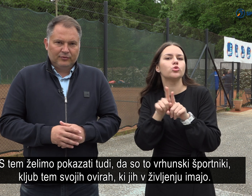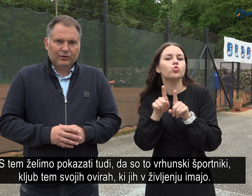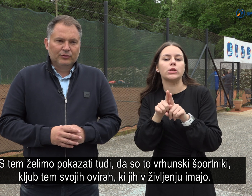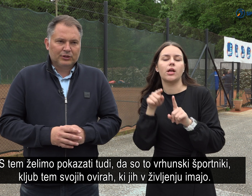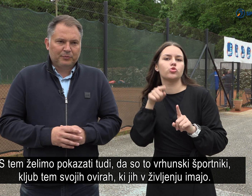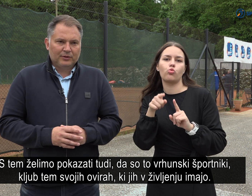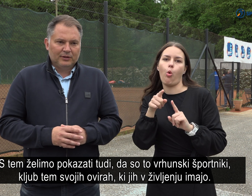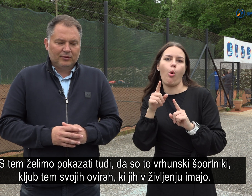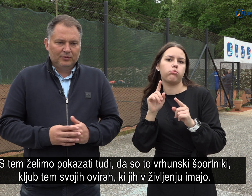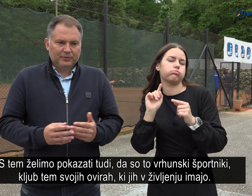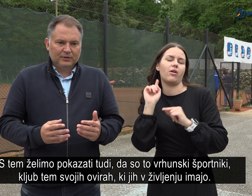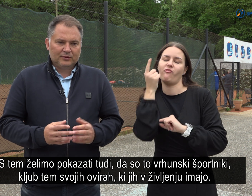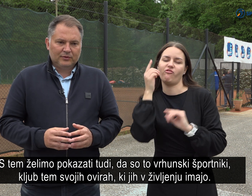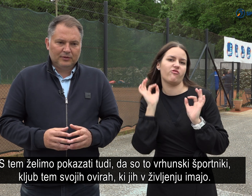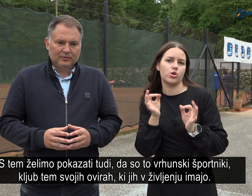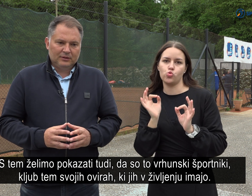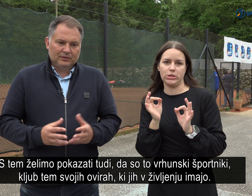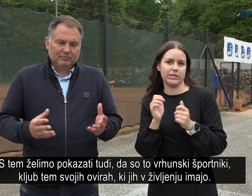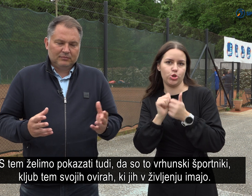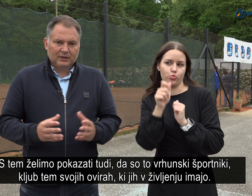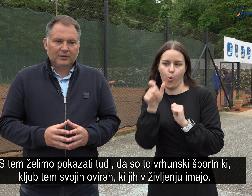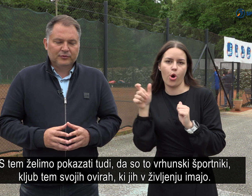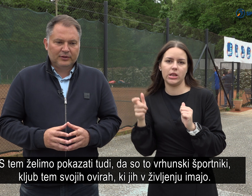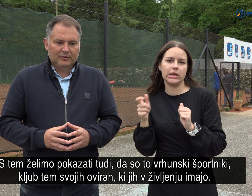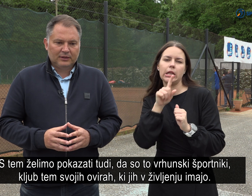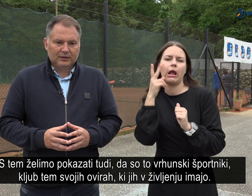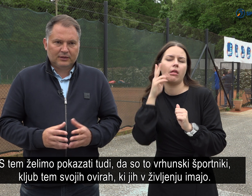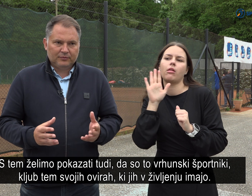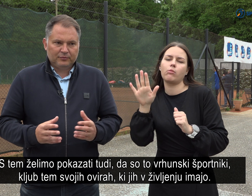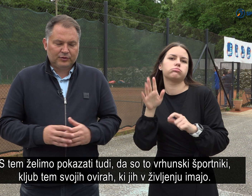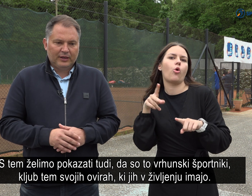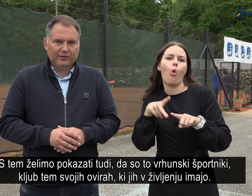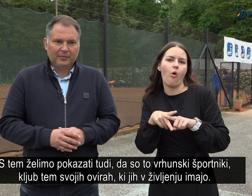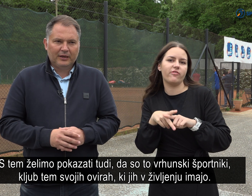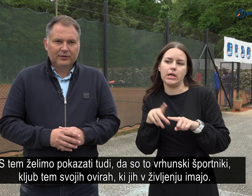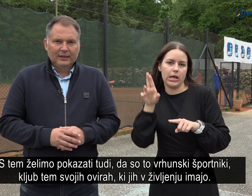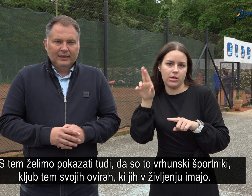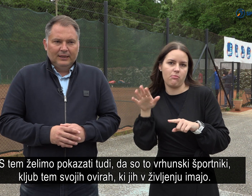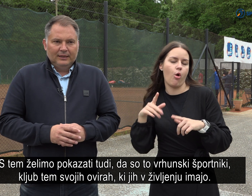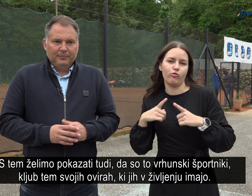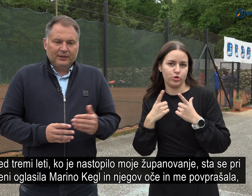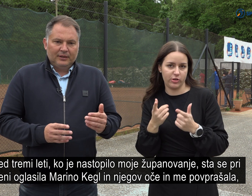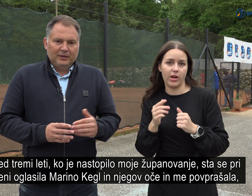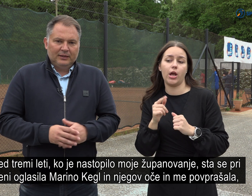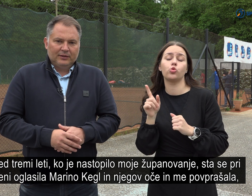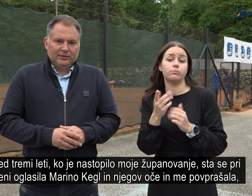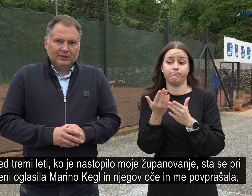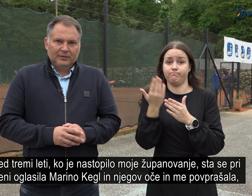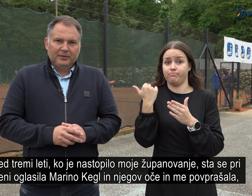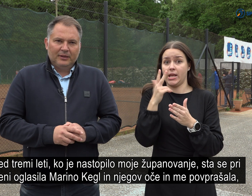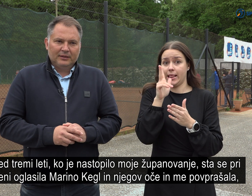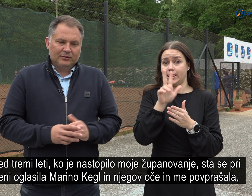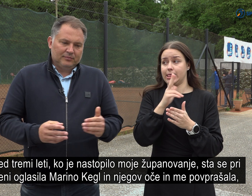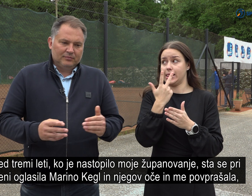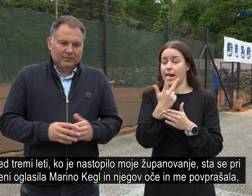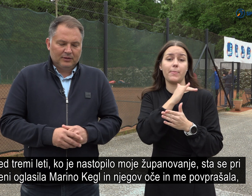so to vrhunski športniki kljub svojim nekim oviram, ki jih v življenju imajo. In pred 3 leti, ko sta se